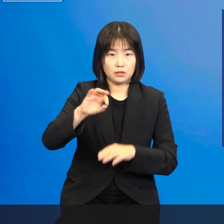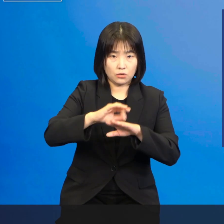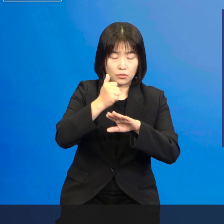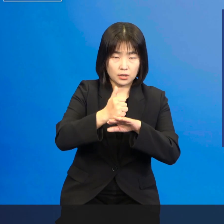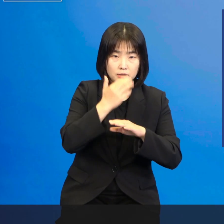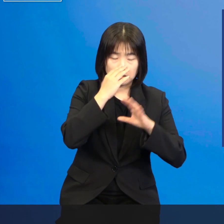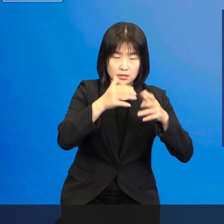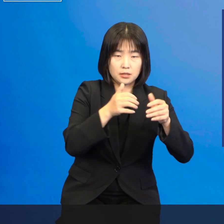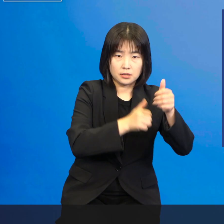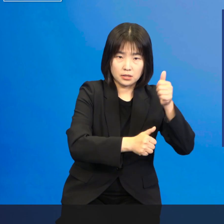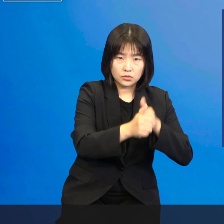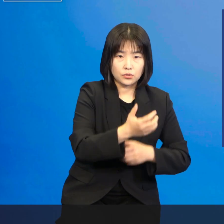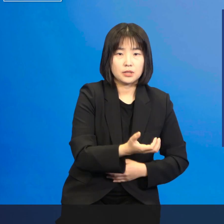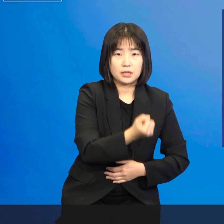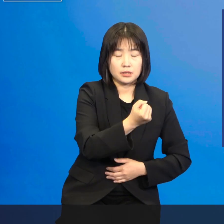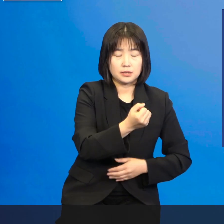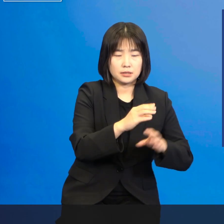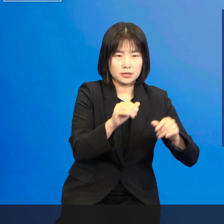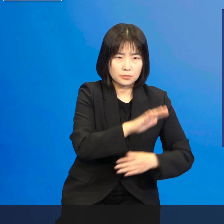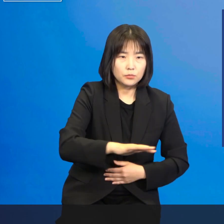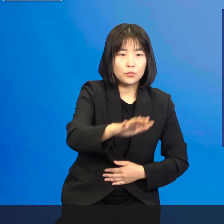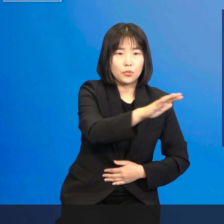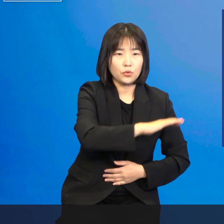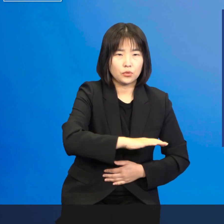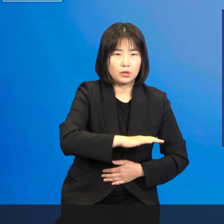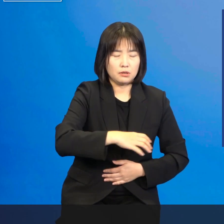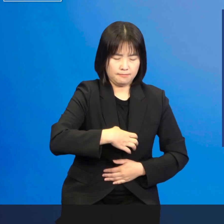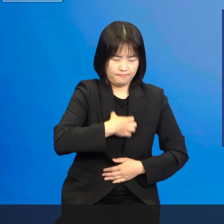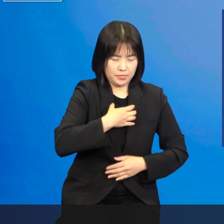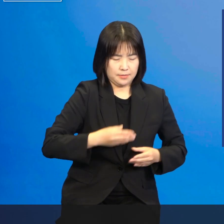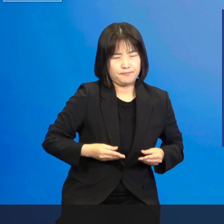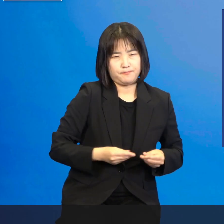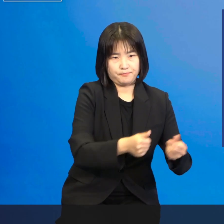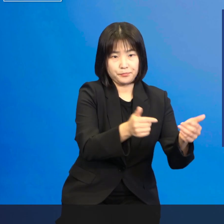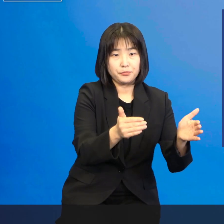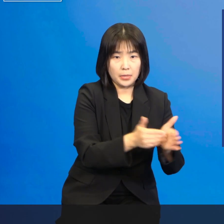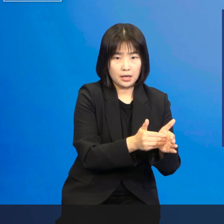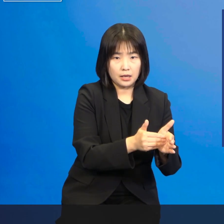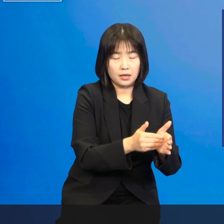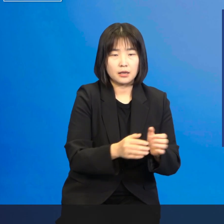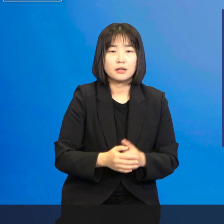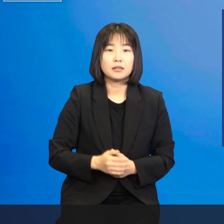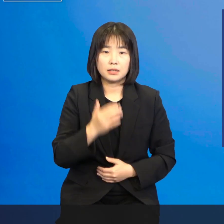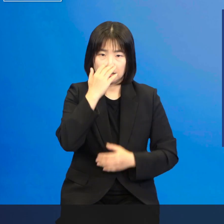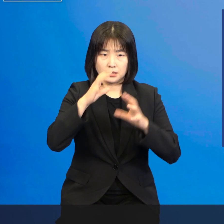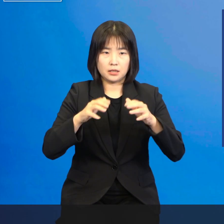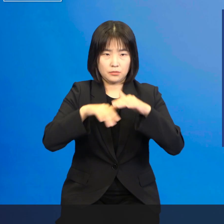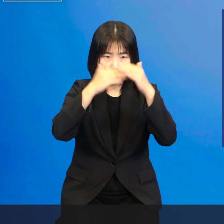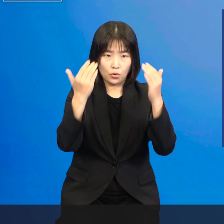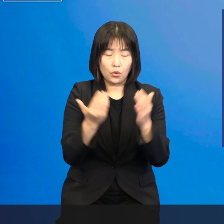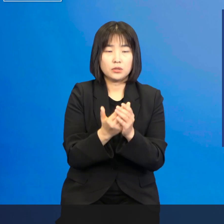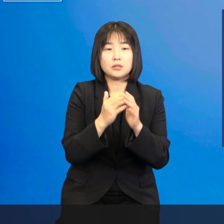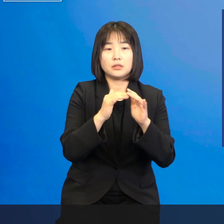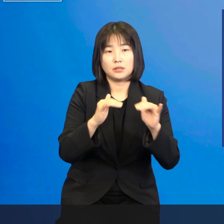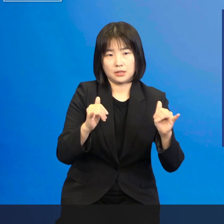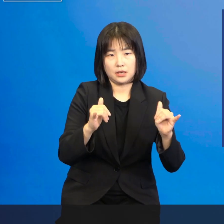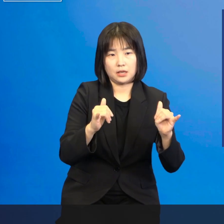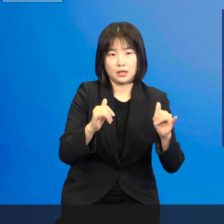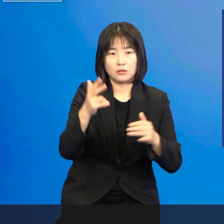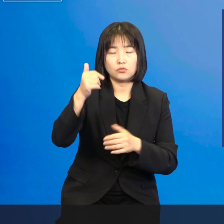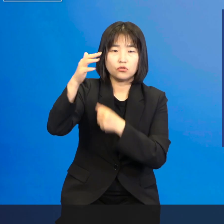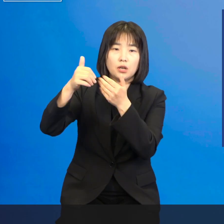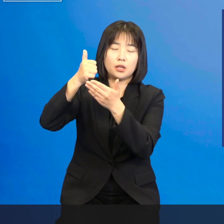자손에게 속한 모든 땅에서 혐오스러운 것들을 다 없애버리고 이스라엘의 모든 사람으로